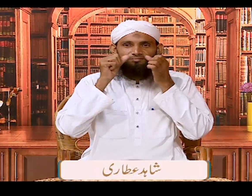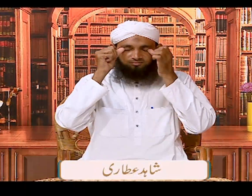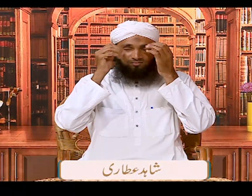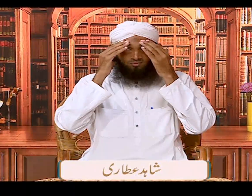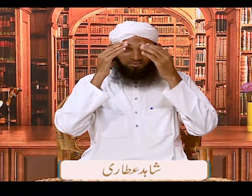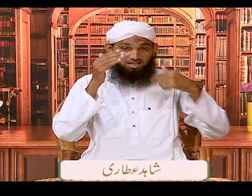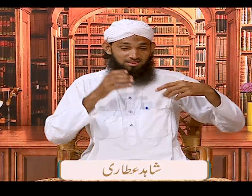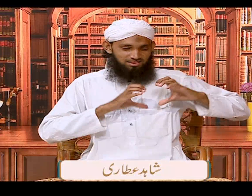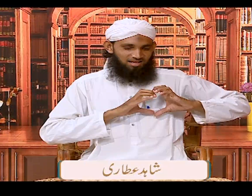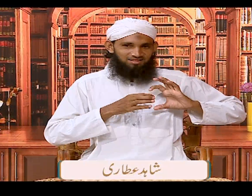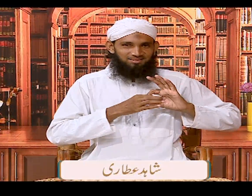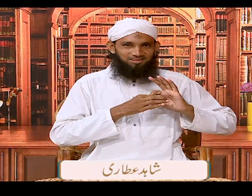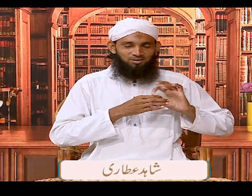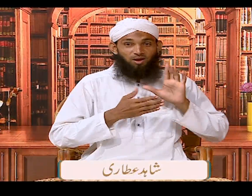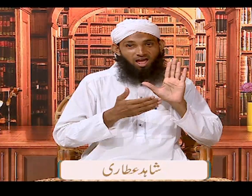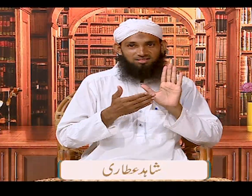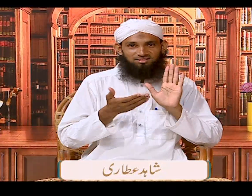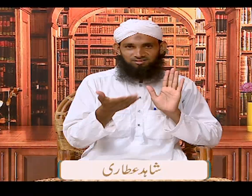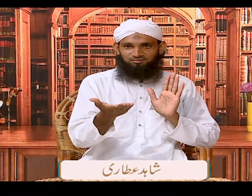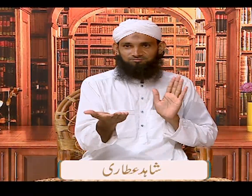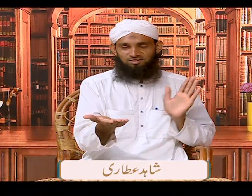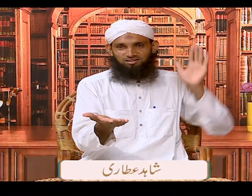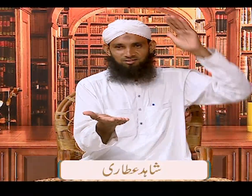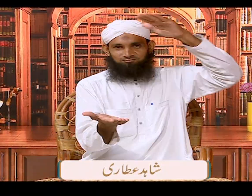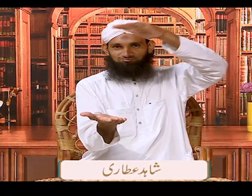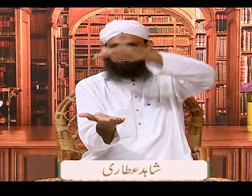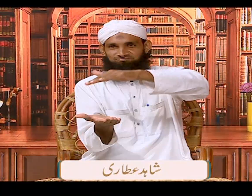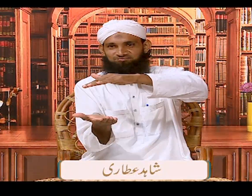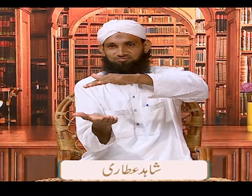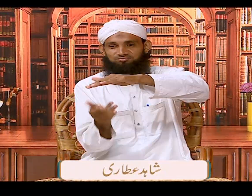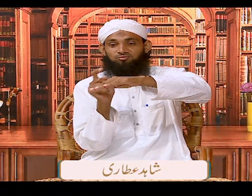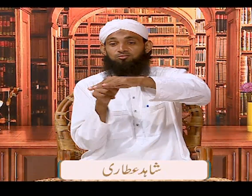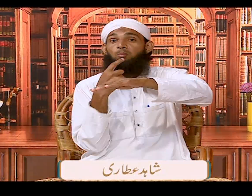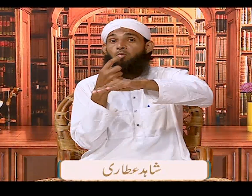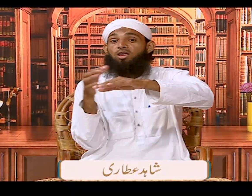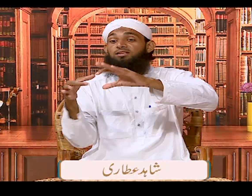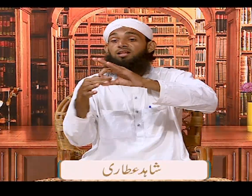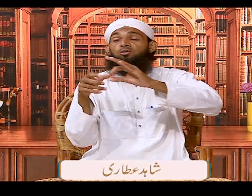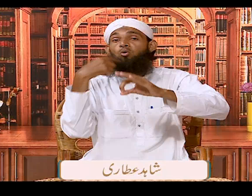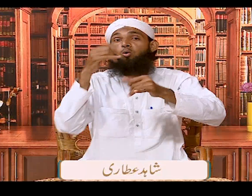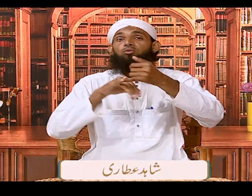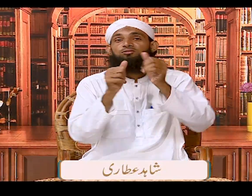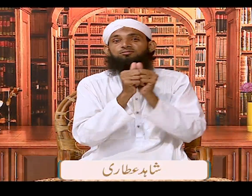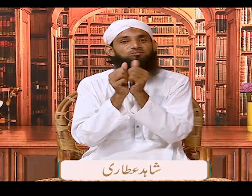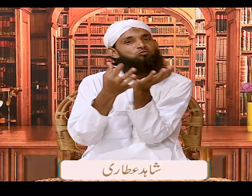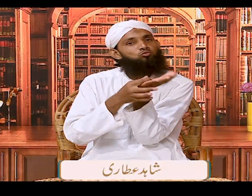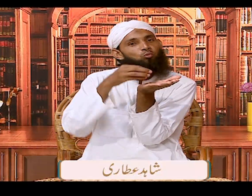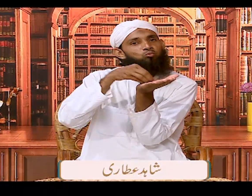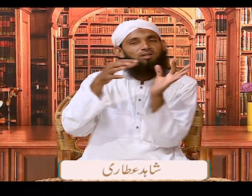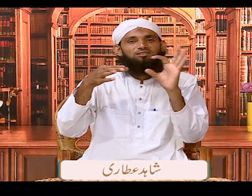وسلم نے اپنے دل کی جانب والا ہاتھ سب کے اوپر رکھ کر فرمایا یہ عثمان کا ہاتھ ہے۔ حضرت عثمان غنی رضی اللہ عنہ ایسی